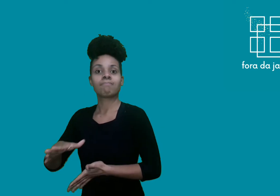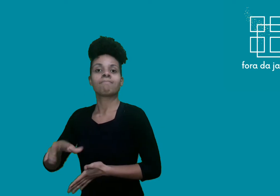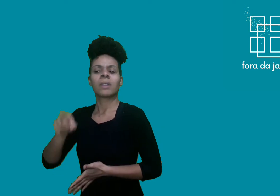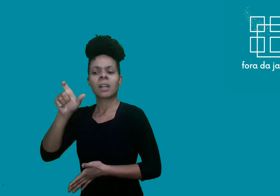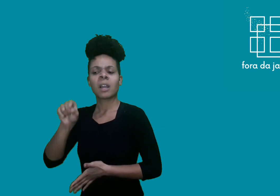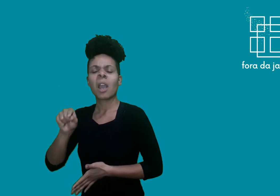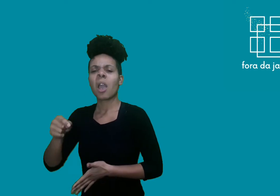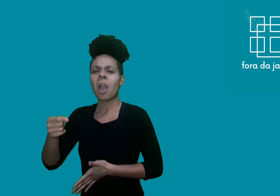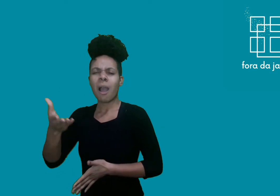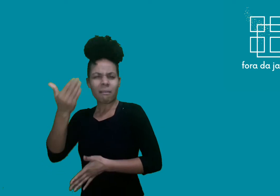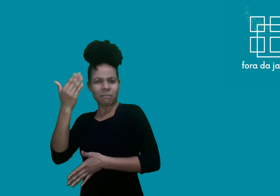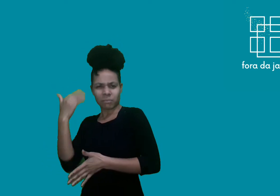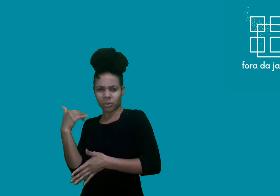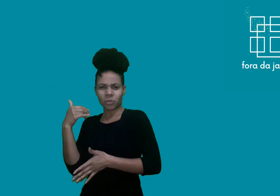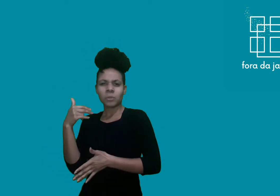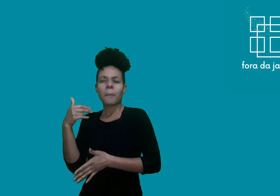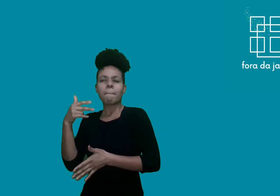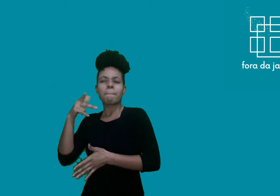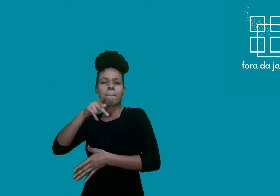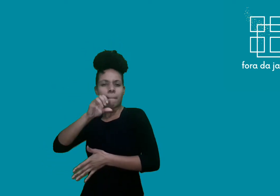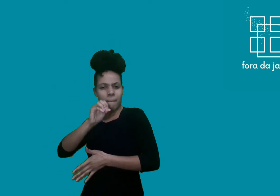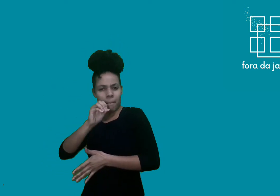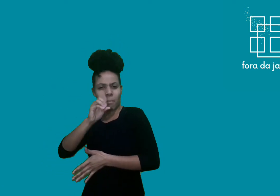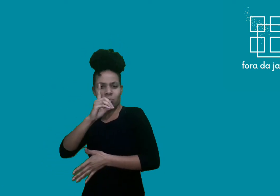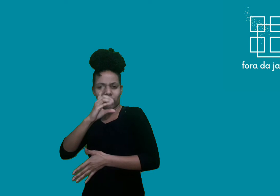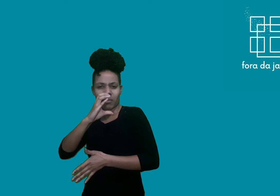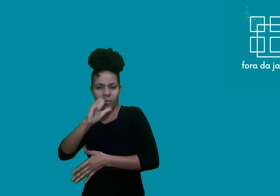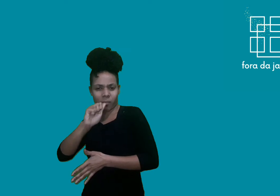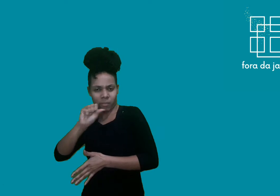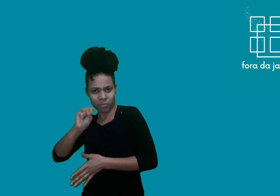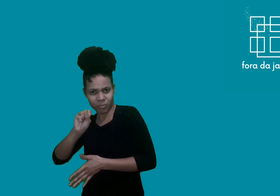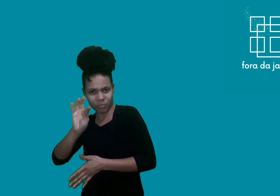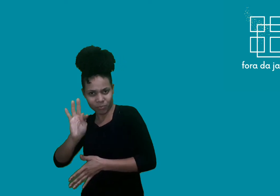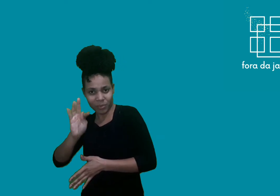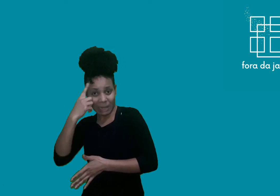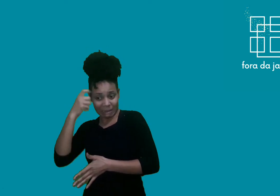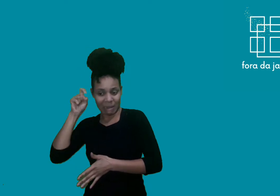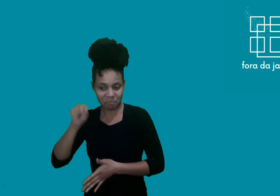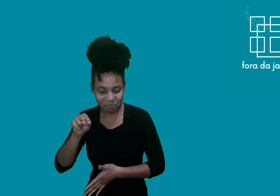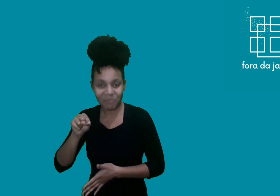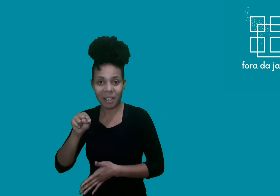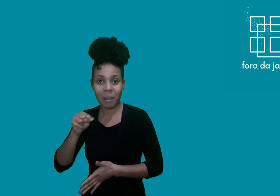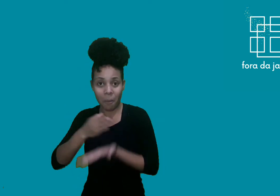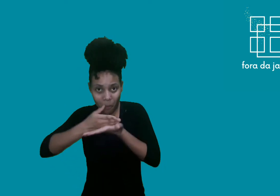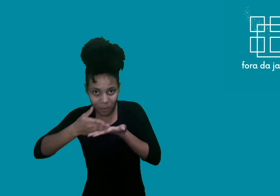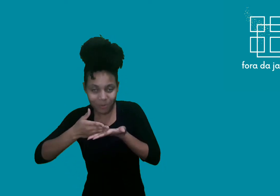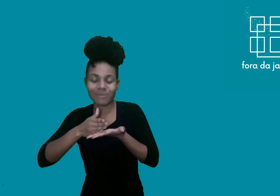vou recomendar aqui, então, um teste que é de origem japonesa. E, na verdade, não é bem um teste. Ele se chama Ikigai.